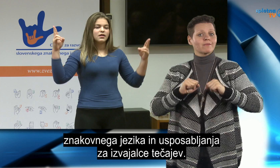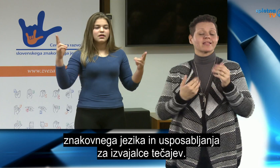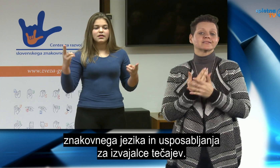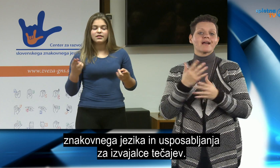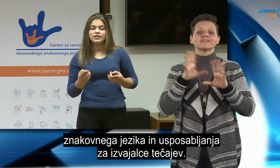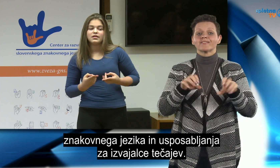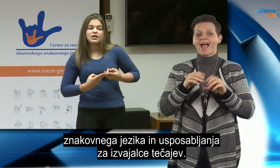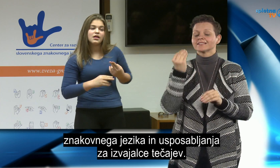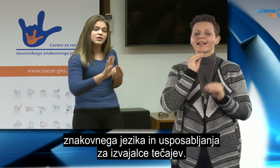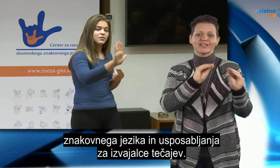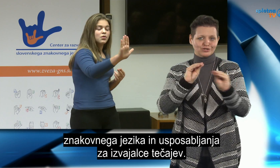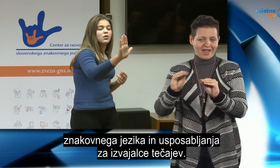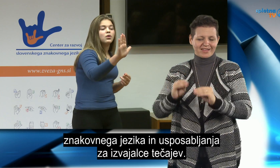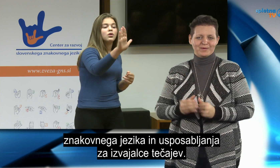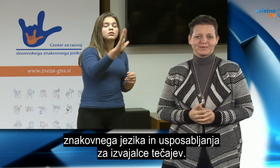usposabljanja za izvajalce tečajev.